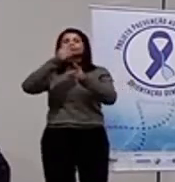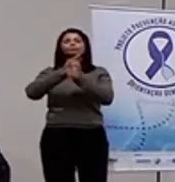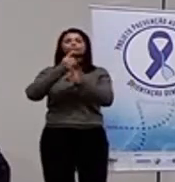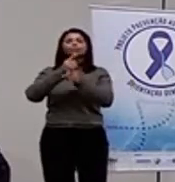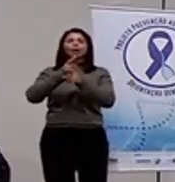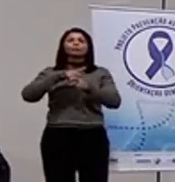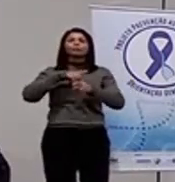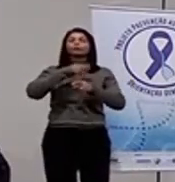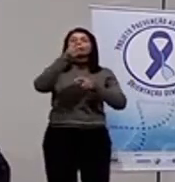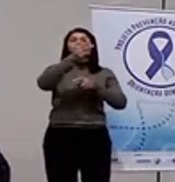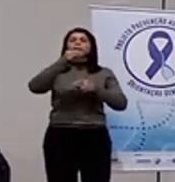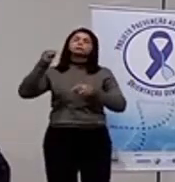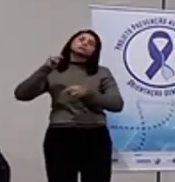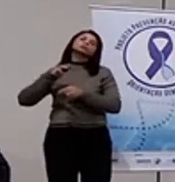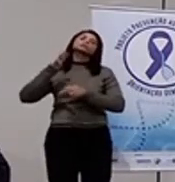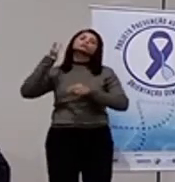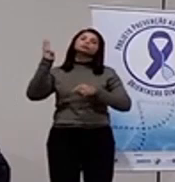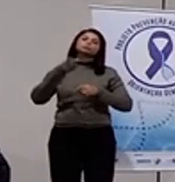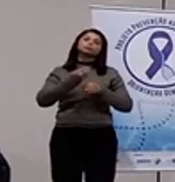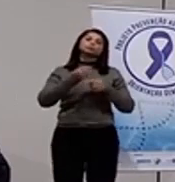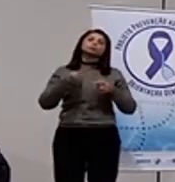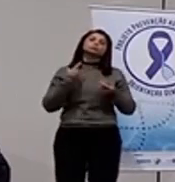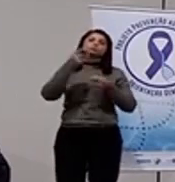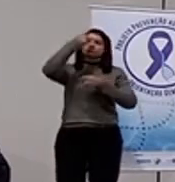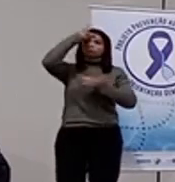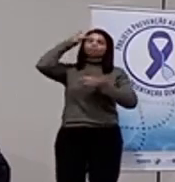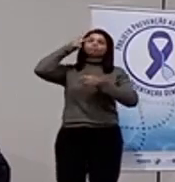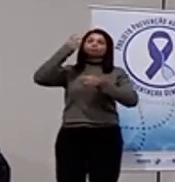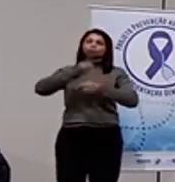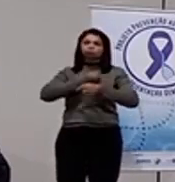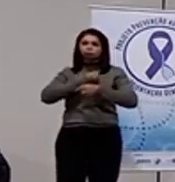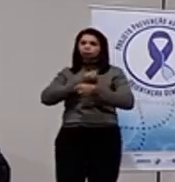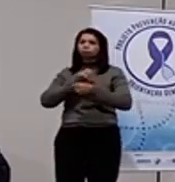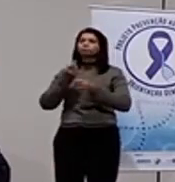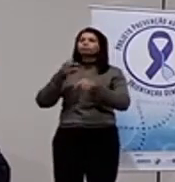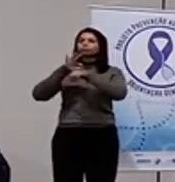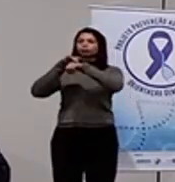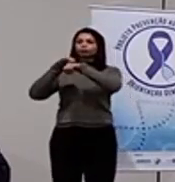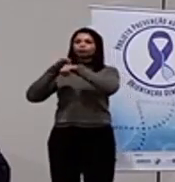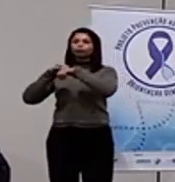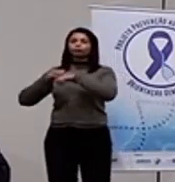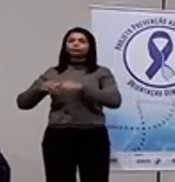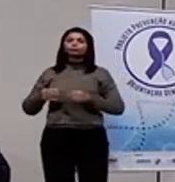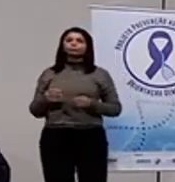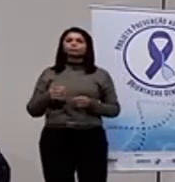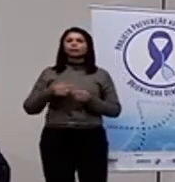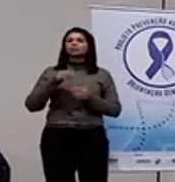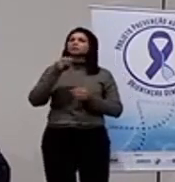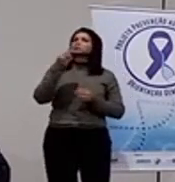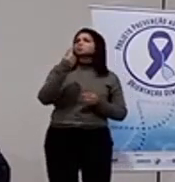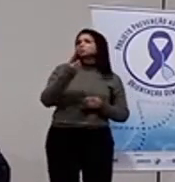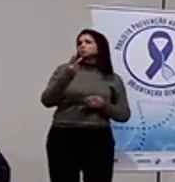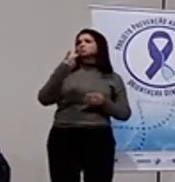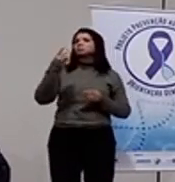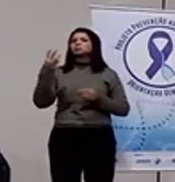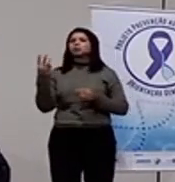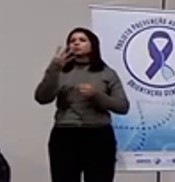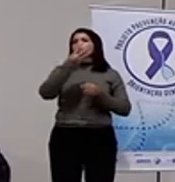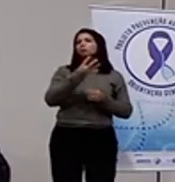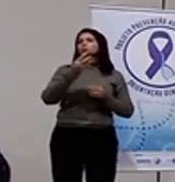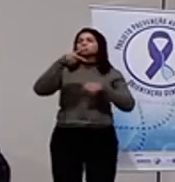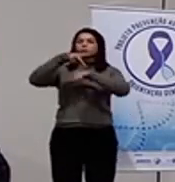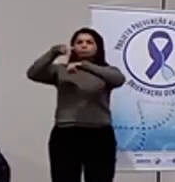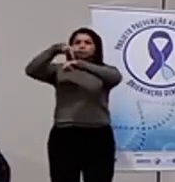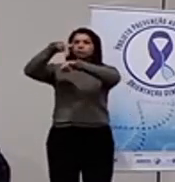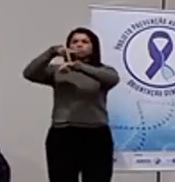vivem com a doença rara, ou seja, temos uma população de 2, 3, 4 países, e é bem importante isso.